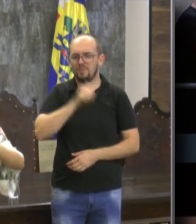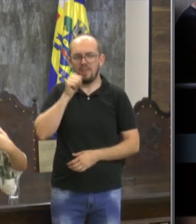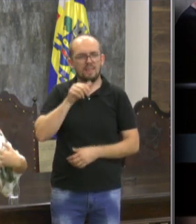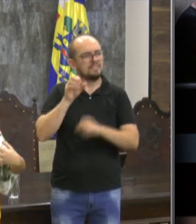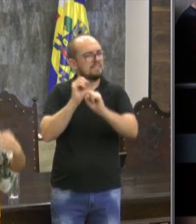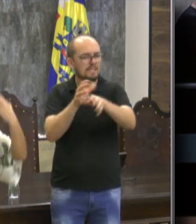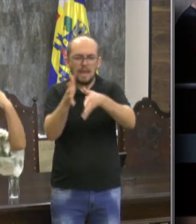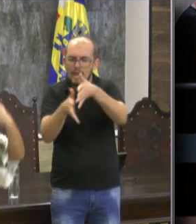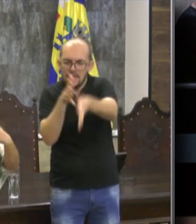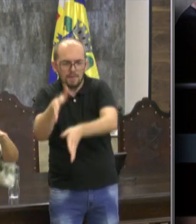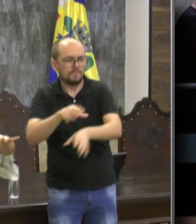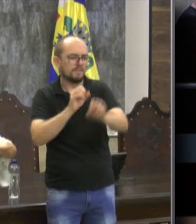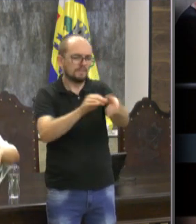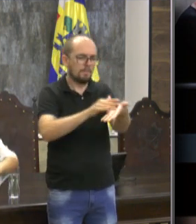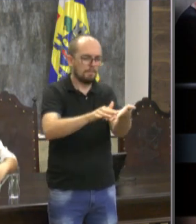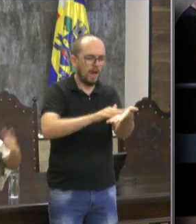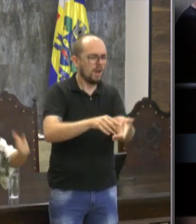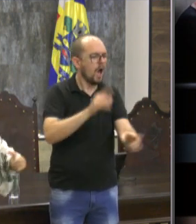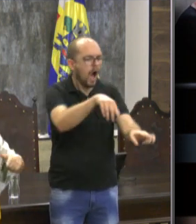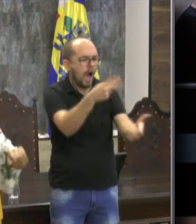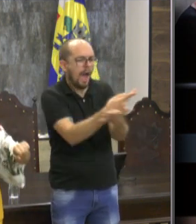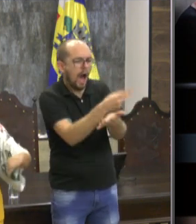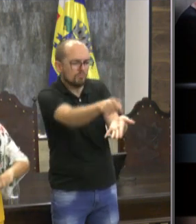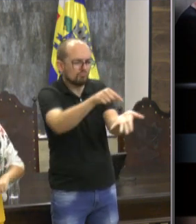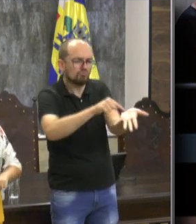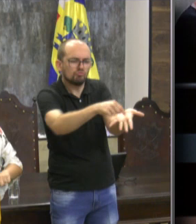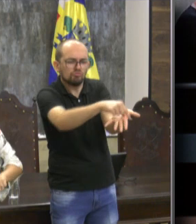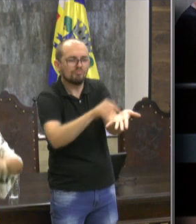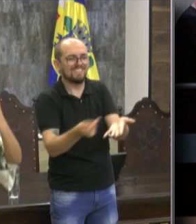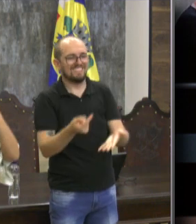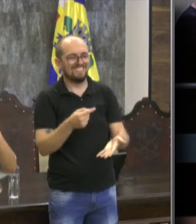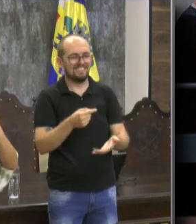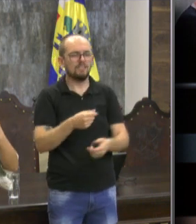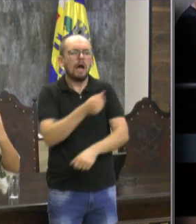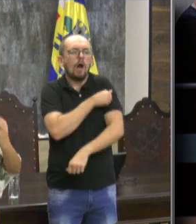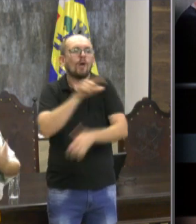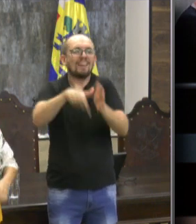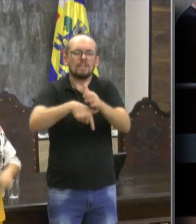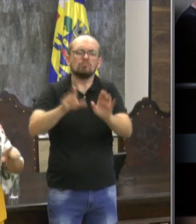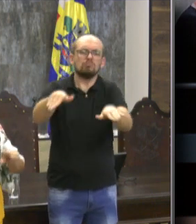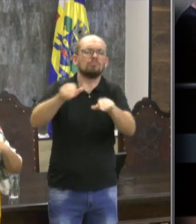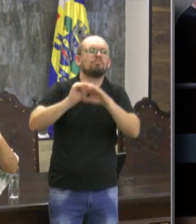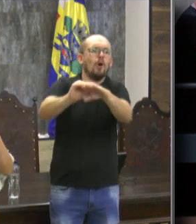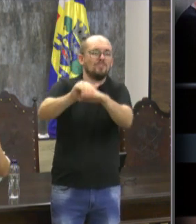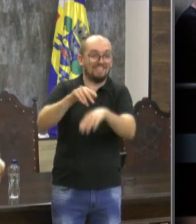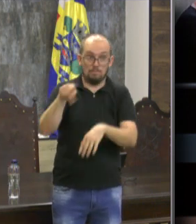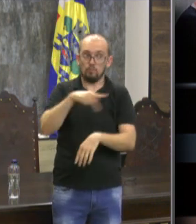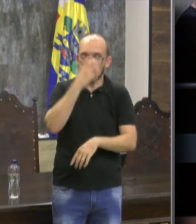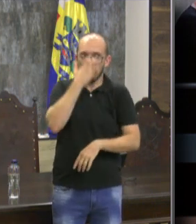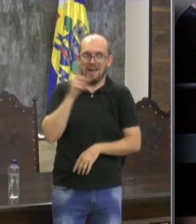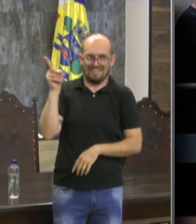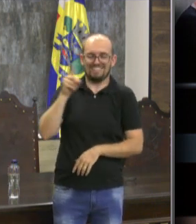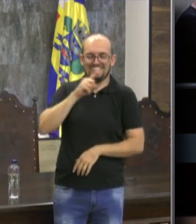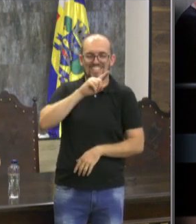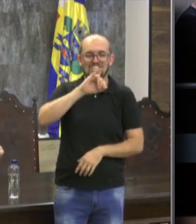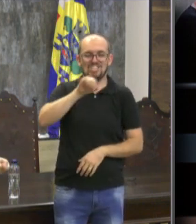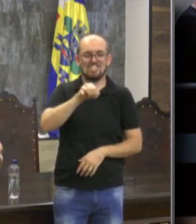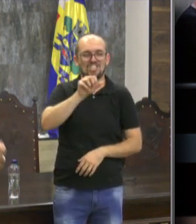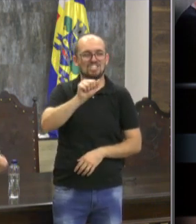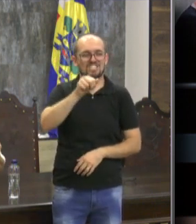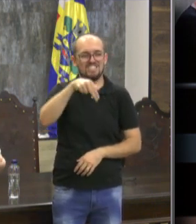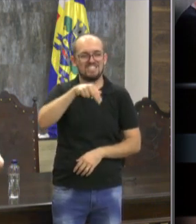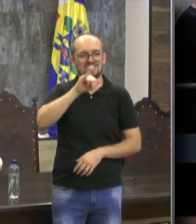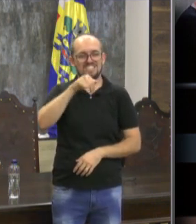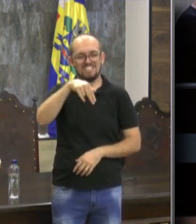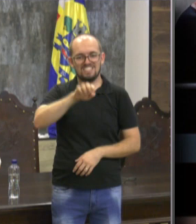Libras com Braille, dando bronca lá nas pessoas que erram. Um aluno que chega tarde, ela muito brava, falando, não pode atrasar, não. Então, assim, uma professora